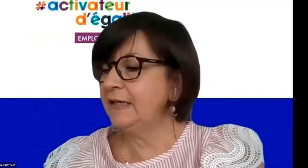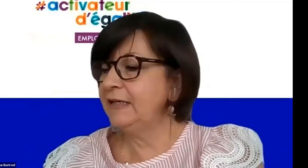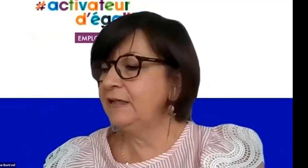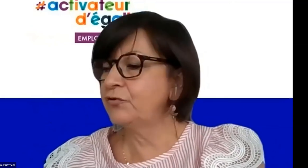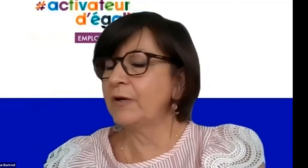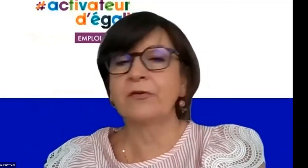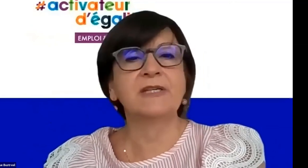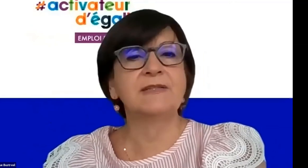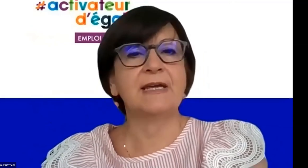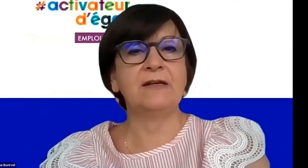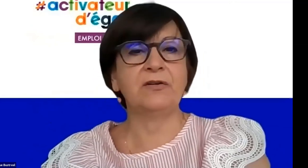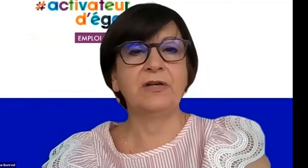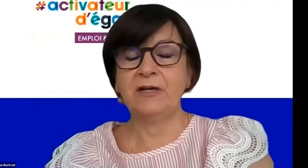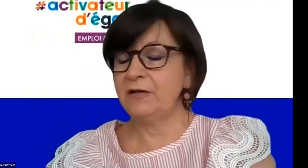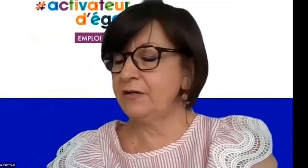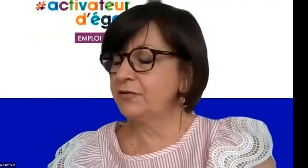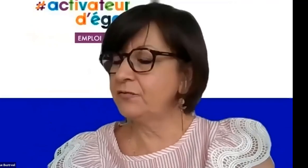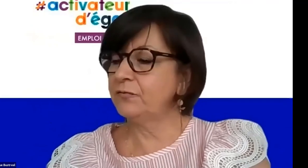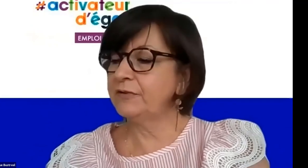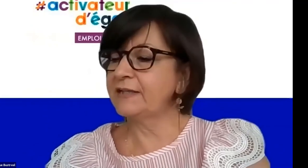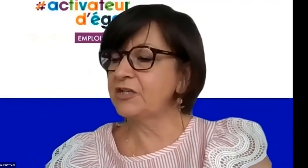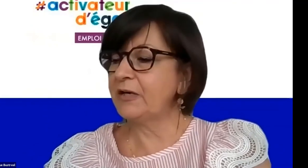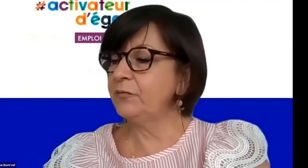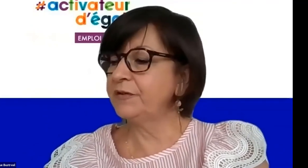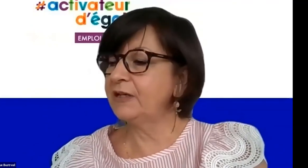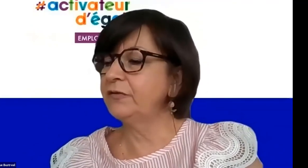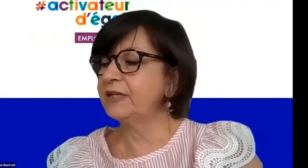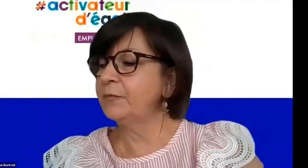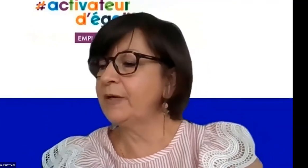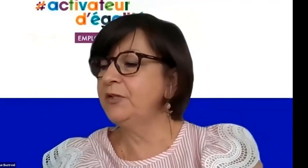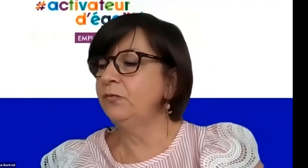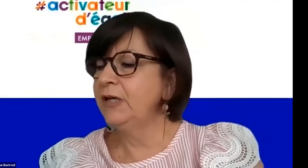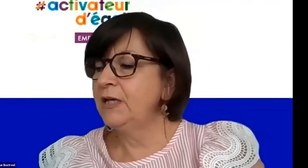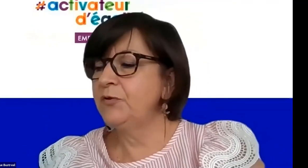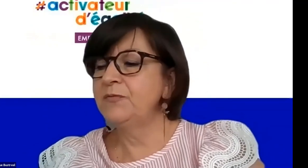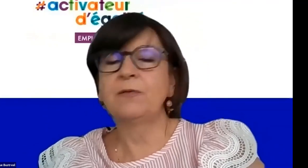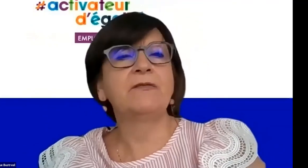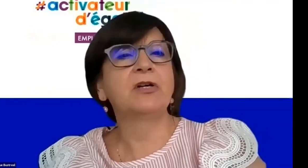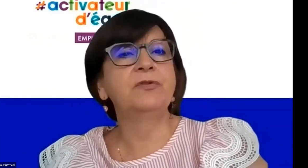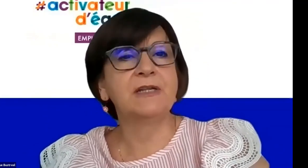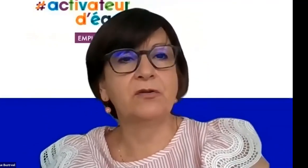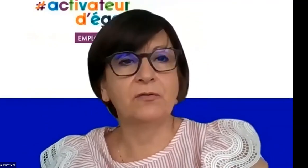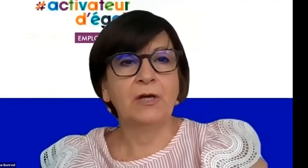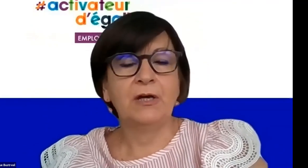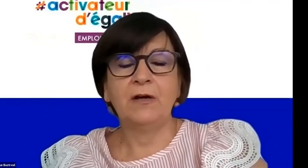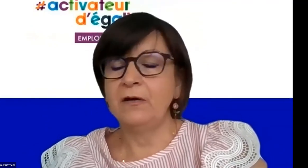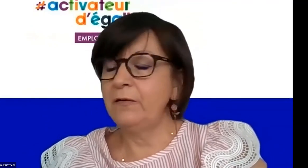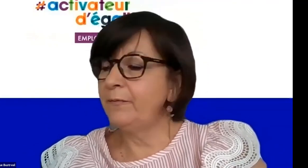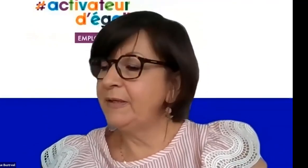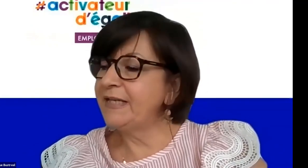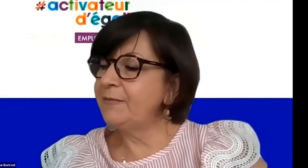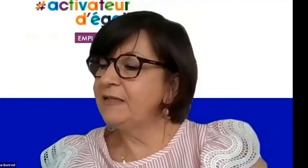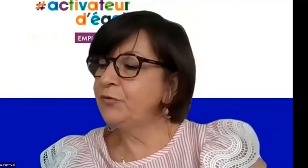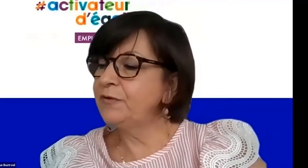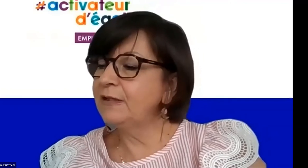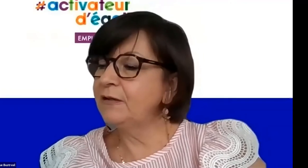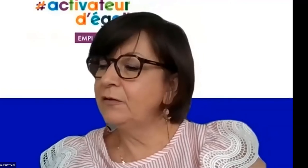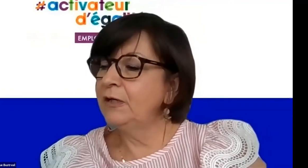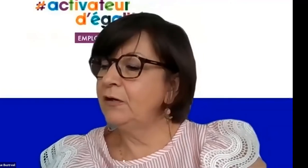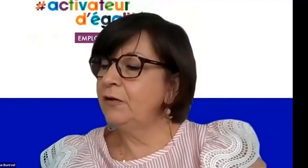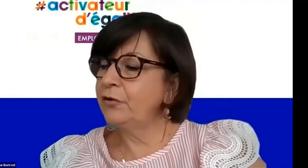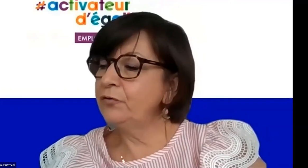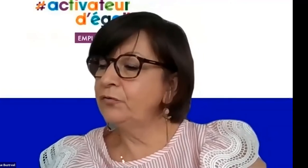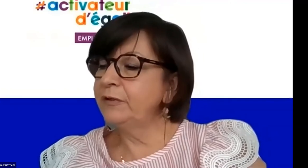sujets. Et je crois que Christelle, son attaché parlementaire, devrait être parmi nous. Puis, il me semble avoir noté que Madame la